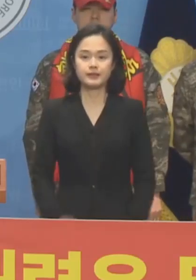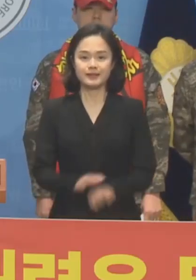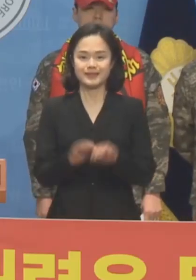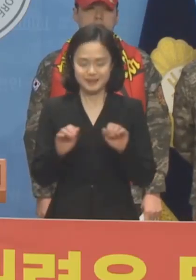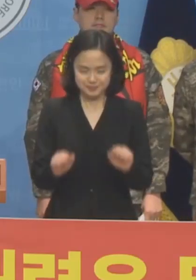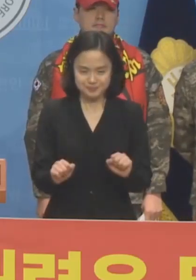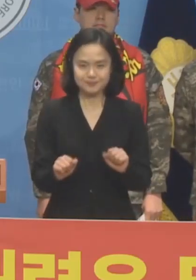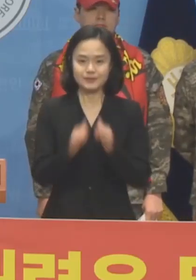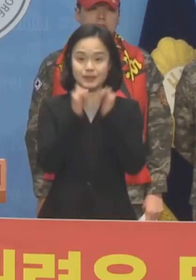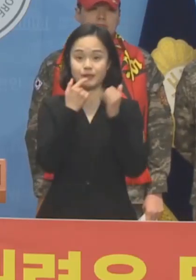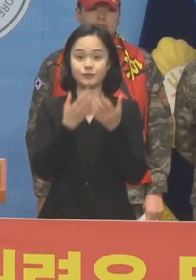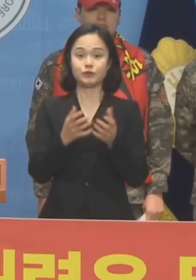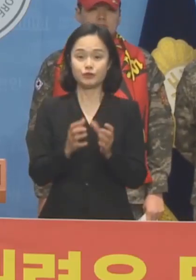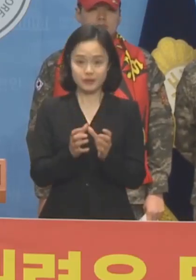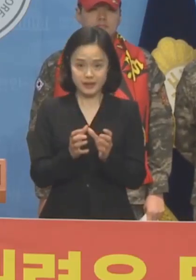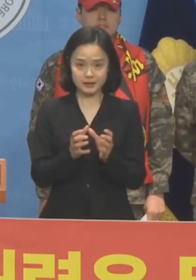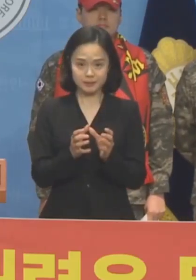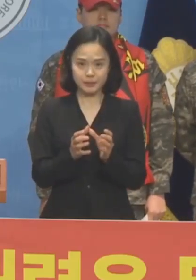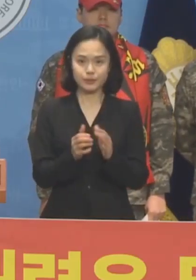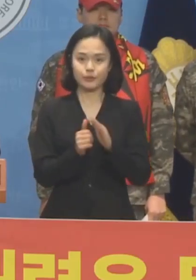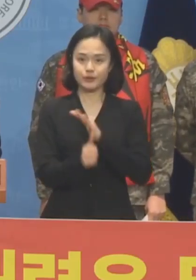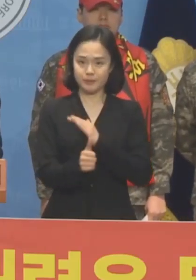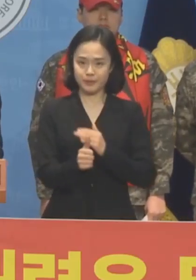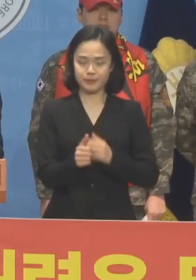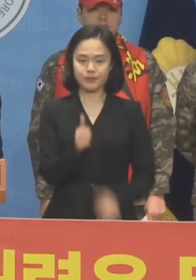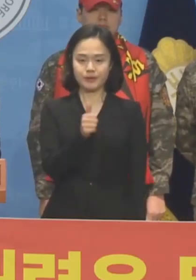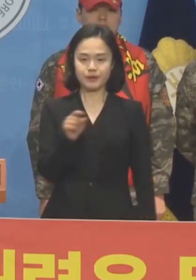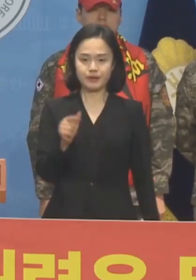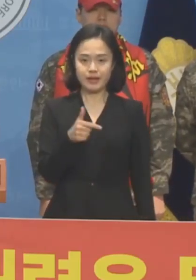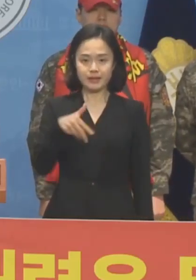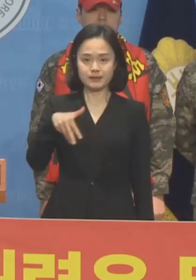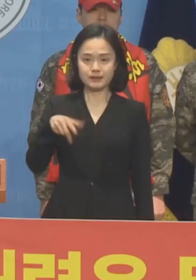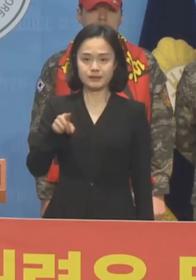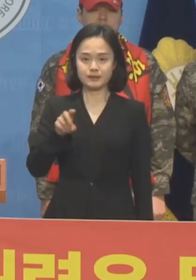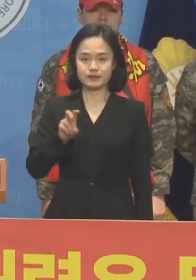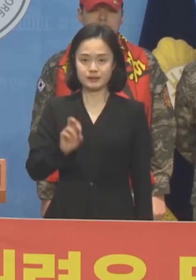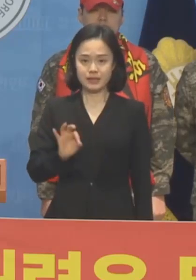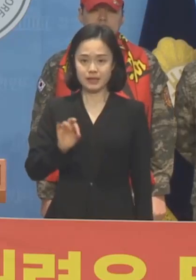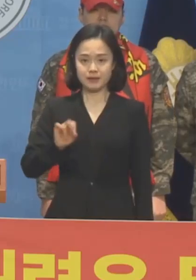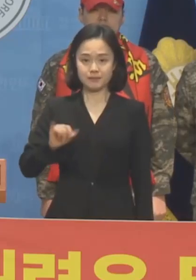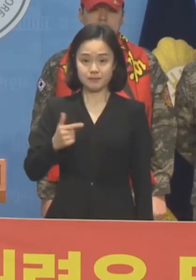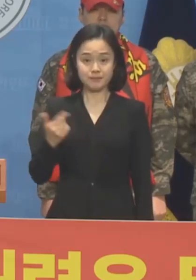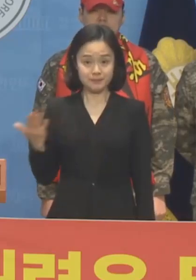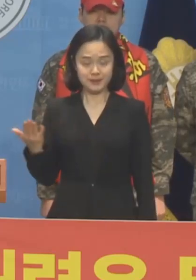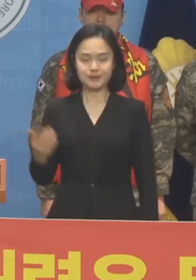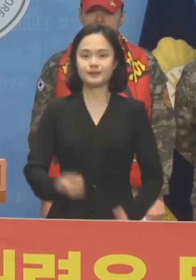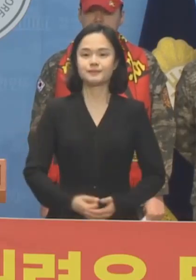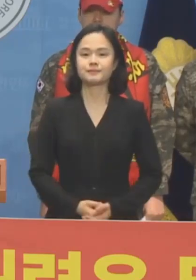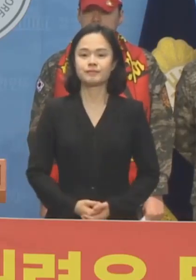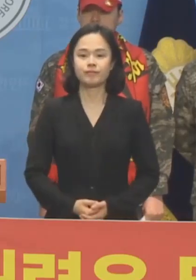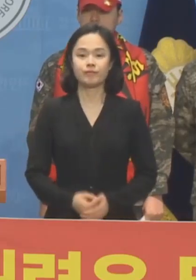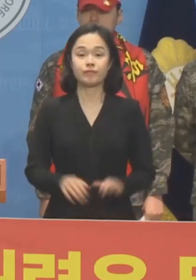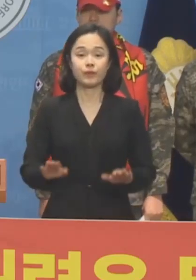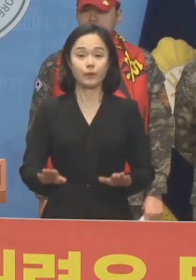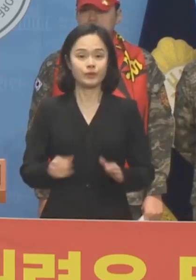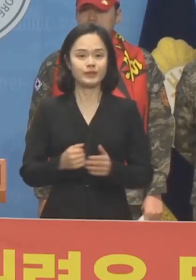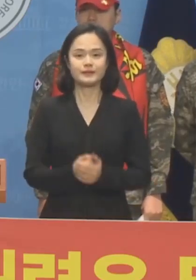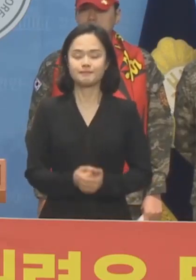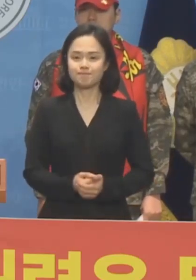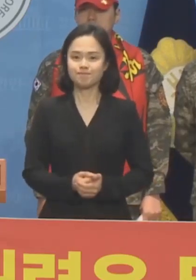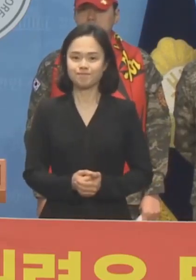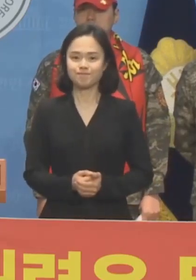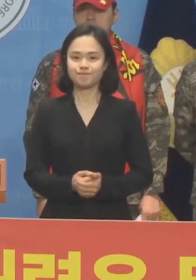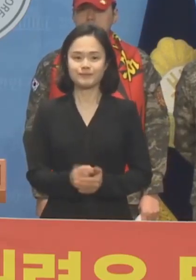안녕하십니까. 사회민주당 대표 국회의원 한창민입니다. 오늘 이 기자회견에 대해서 짧게 말씀을